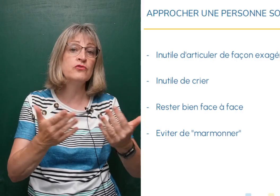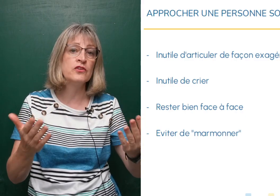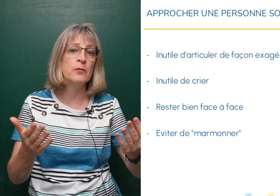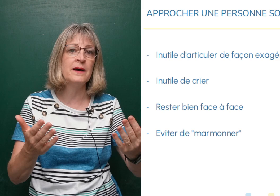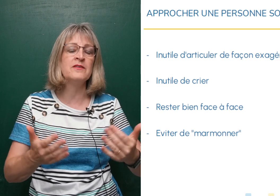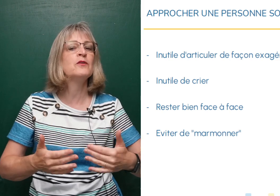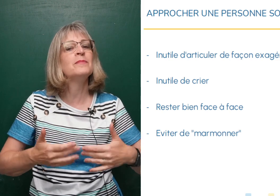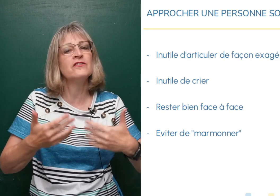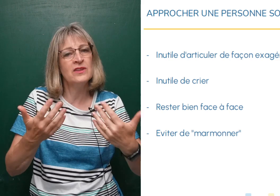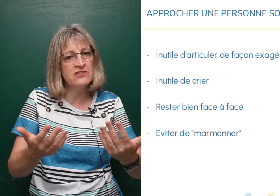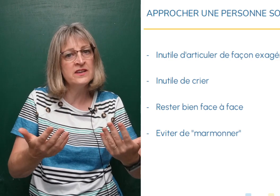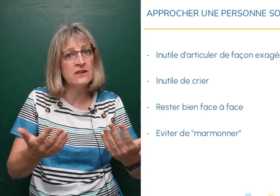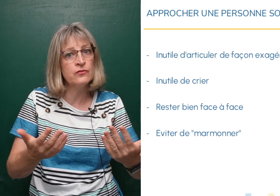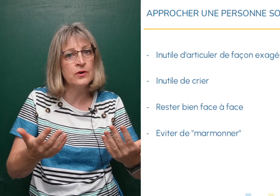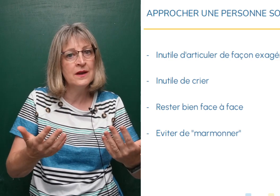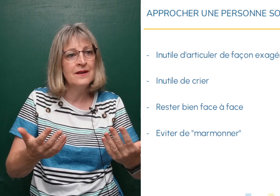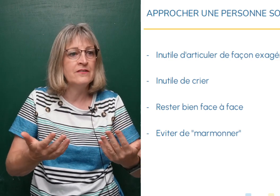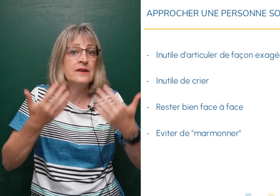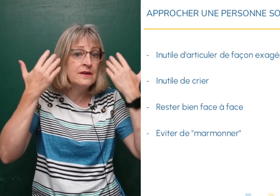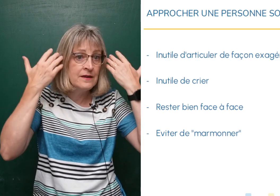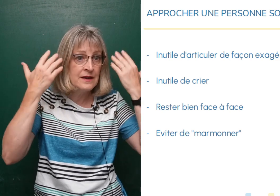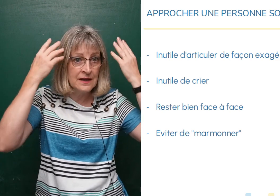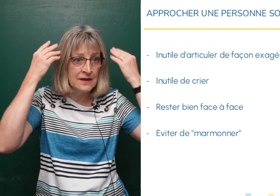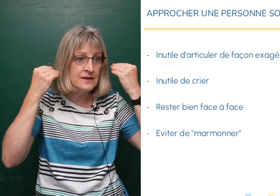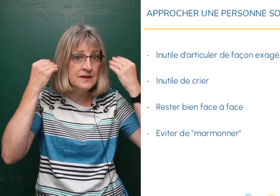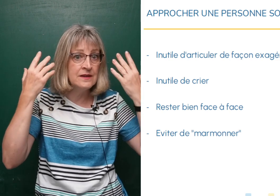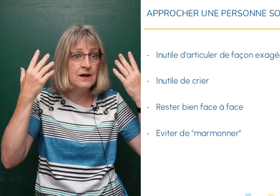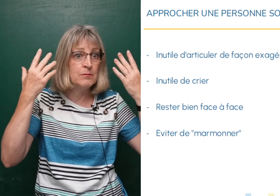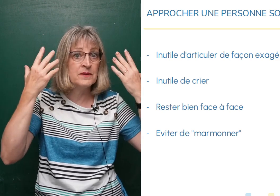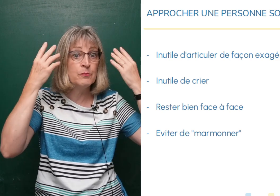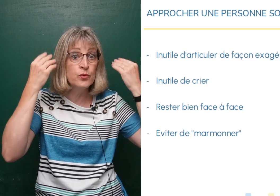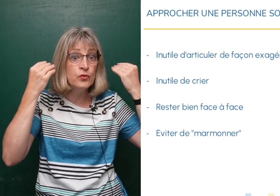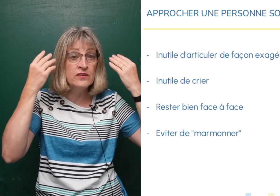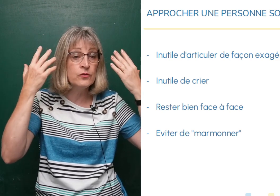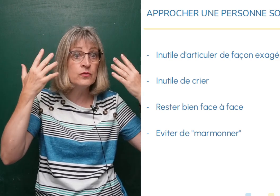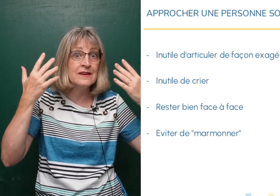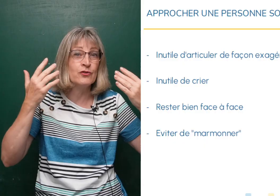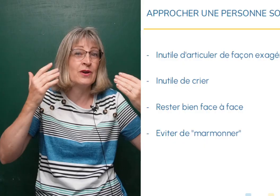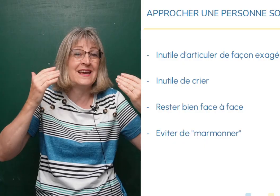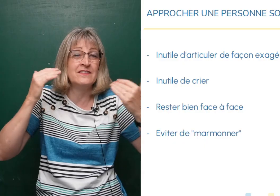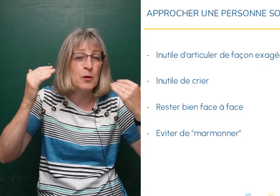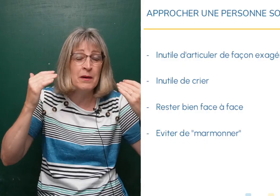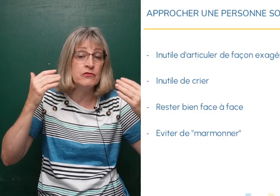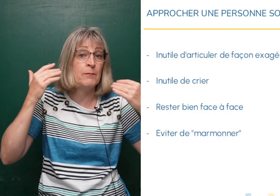entend pas. C'est pas une personne âgée, un sourd. C'est quelqu'un qui a très peu d'audition, qui entend quasiment pas, voire pas du